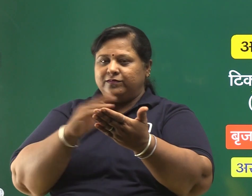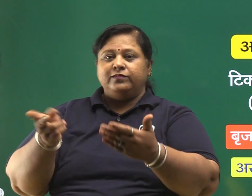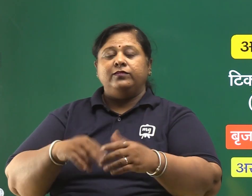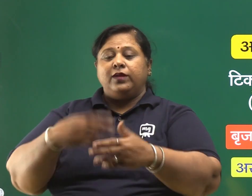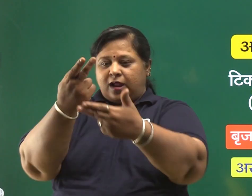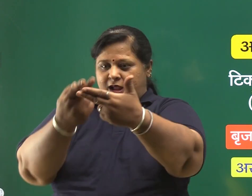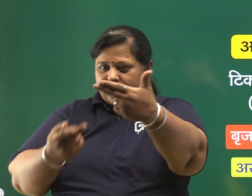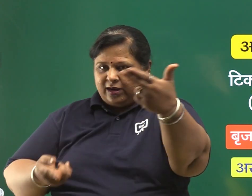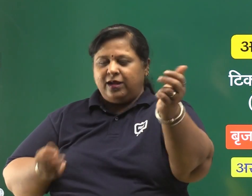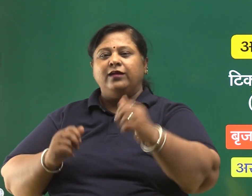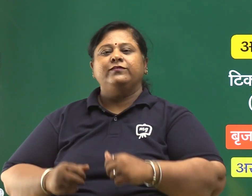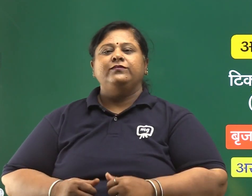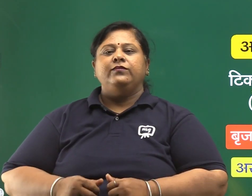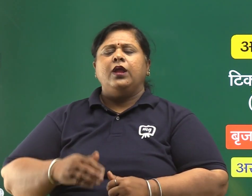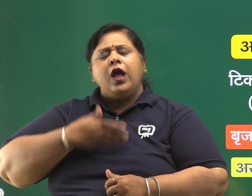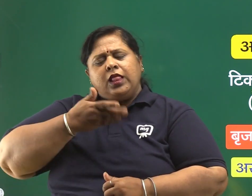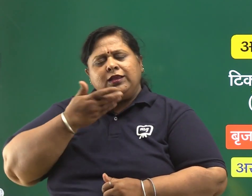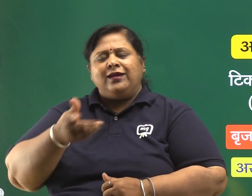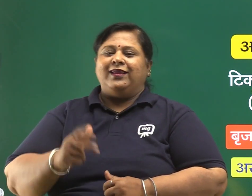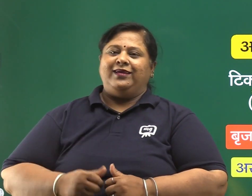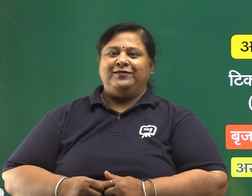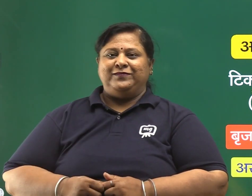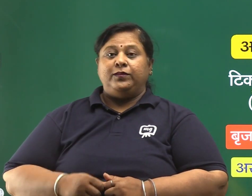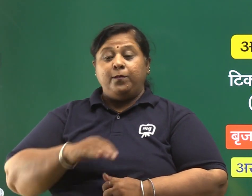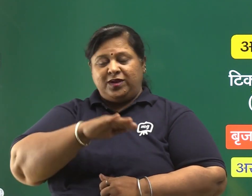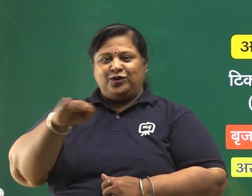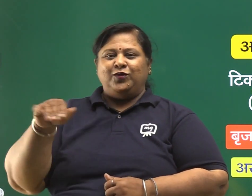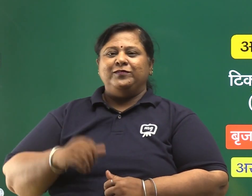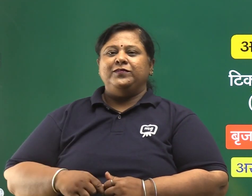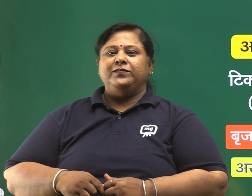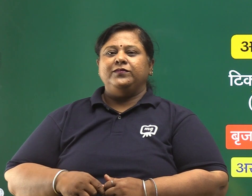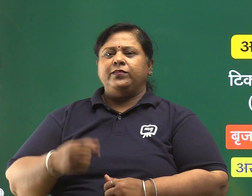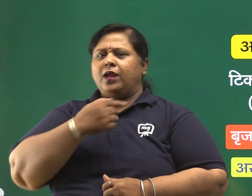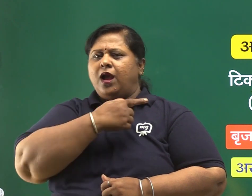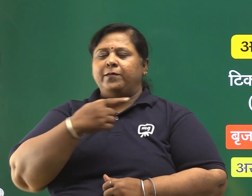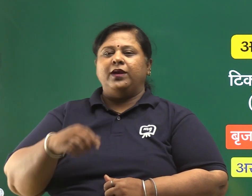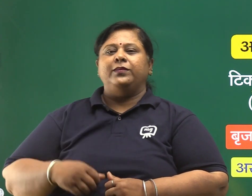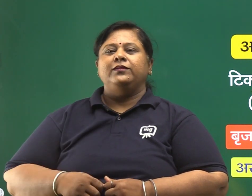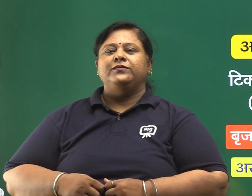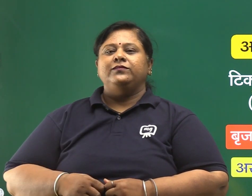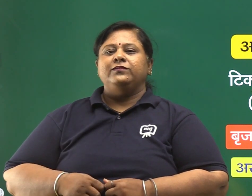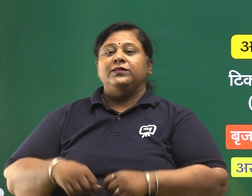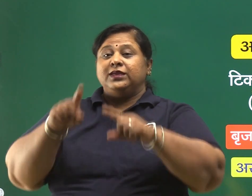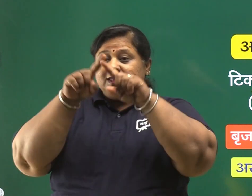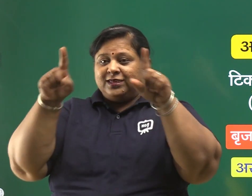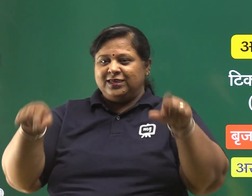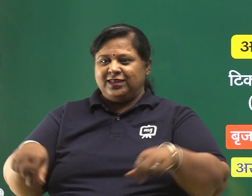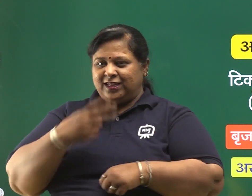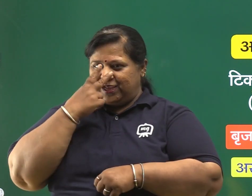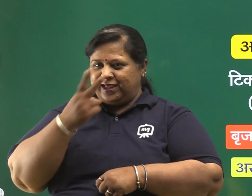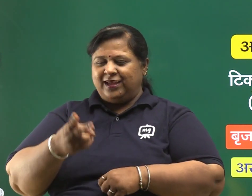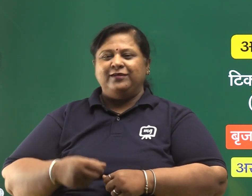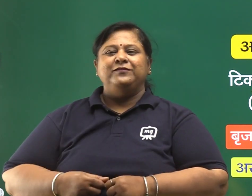कहानी का अध्ययन करेंगे। बच्चों, आप यहाँ पर यह चित्र देख रहे